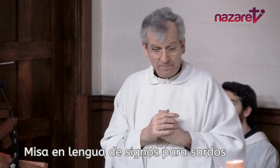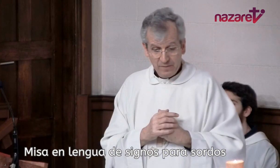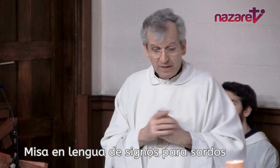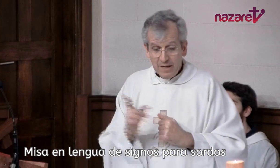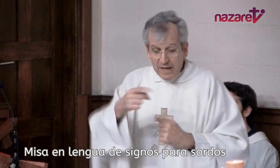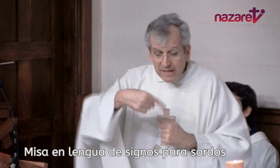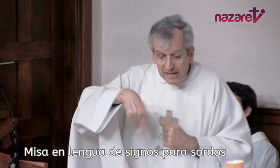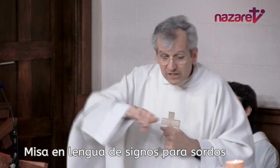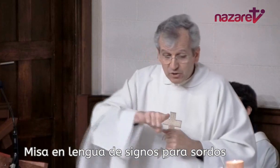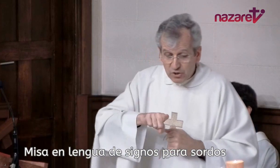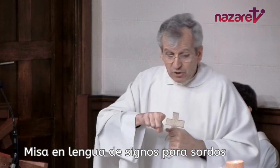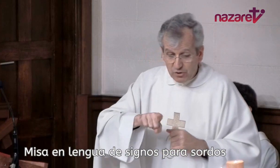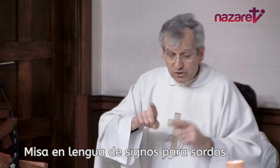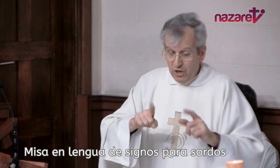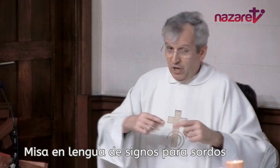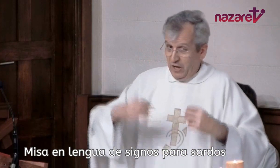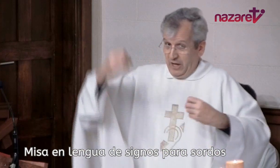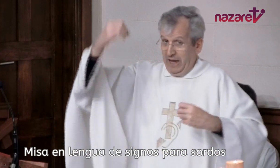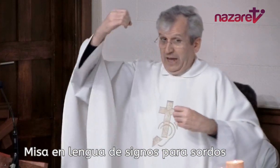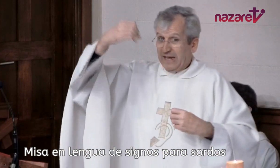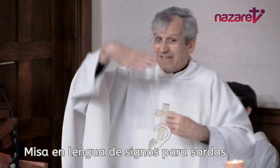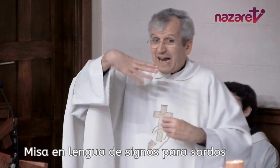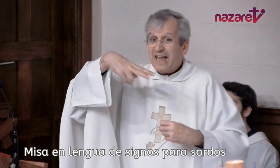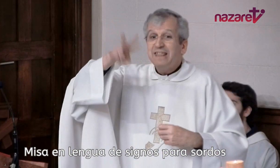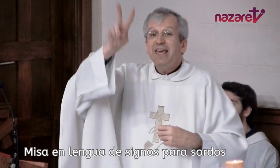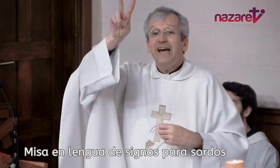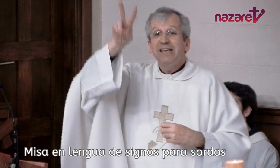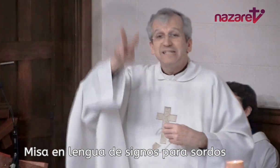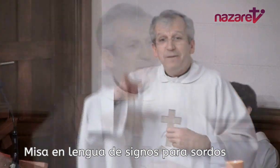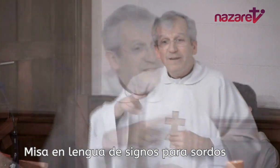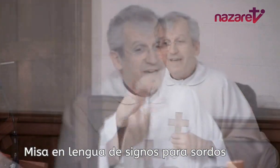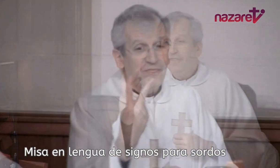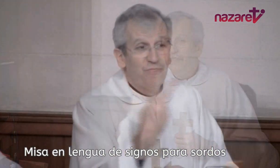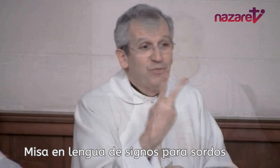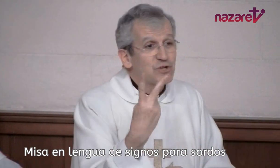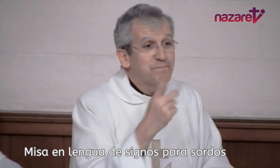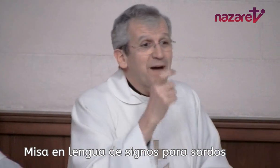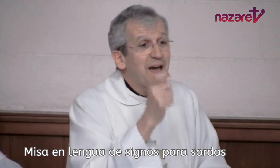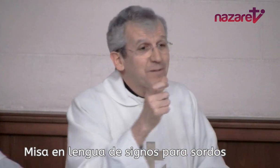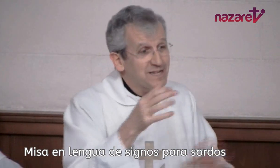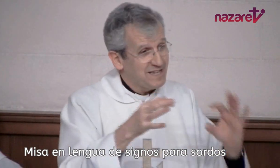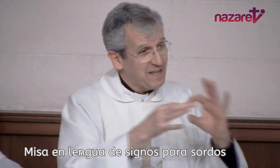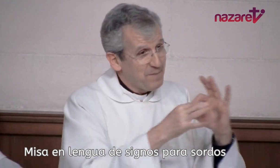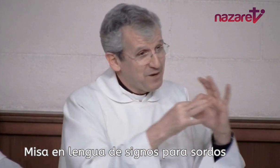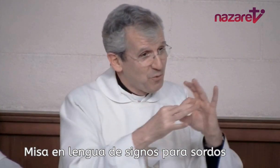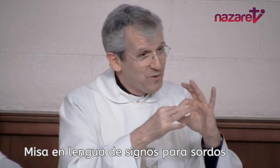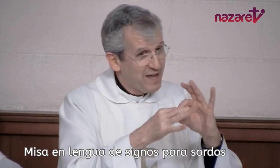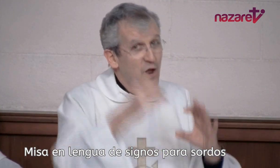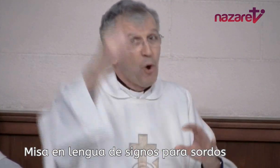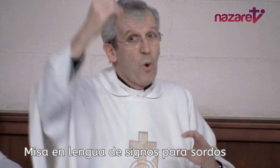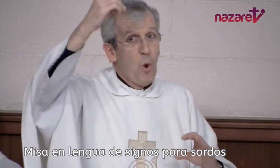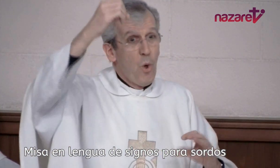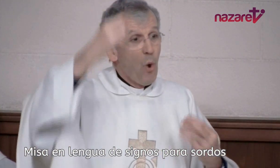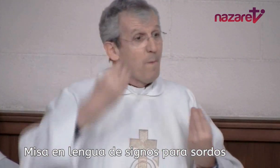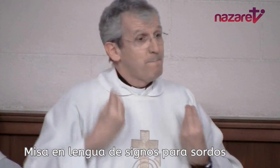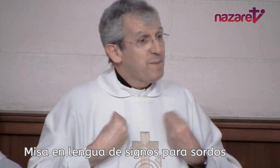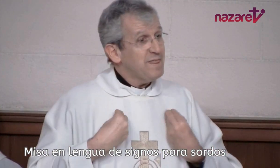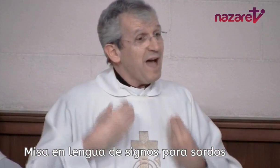Y así nosotros, esa gracia y esa verdad, dos palabras que también unen, vida